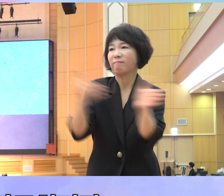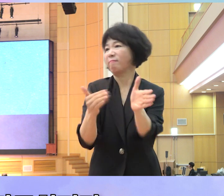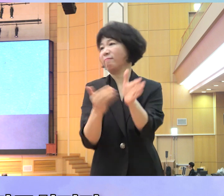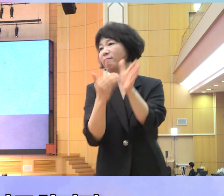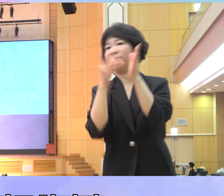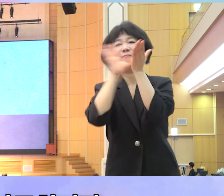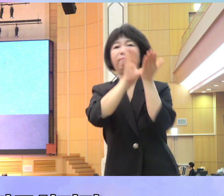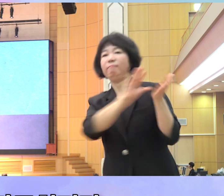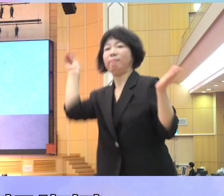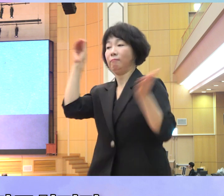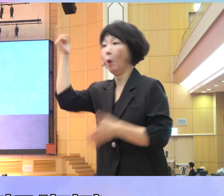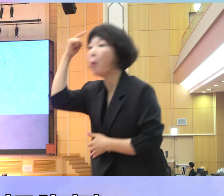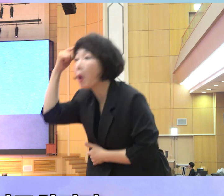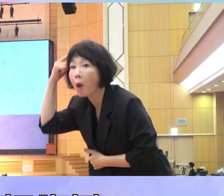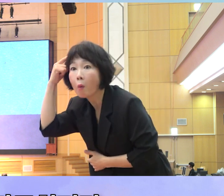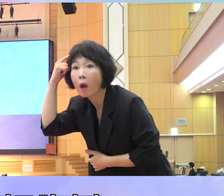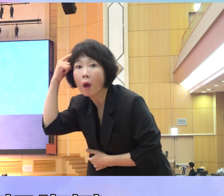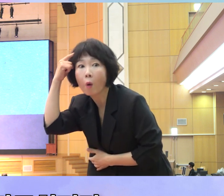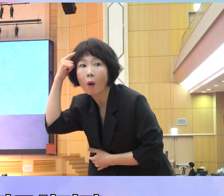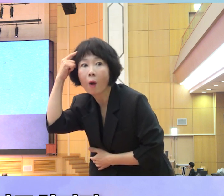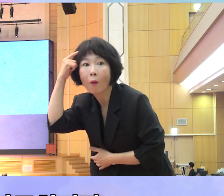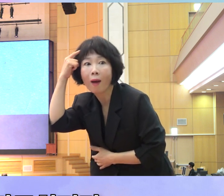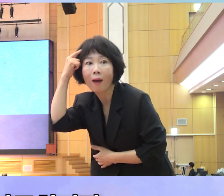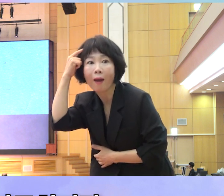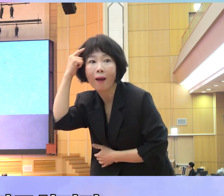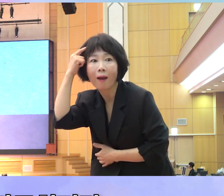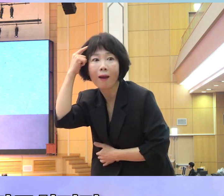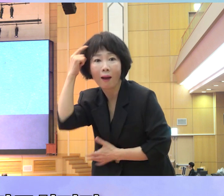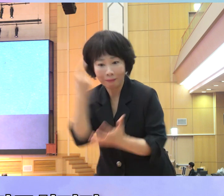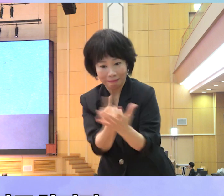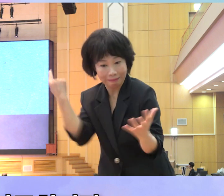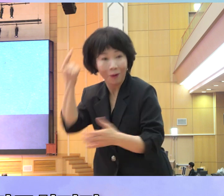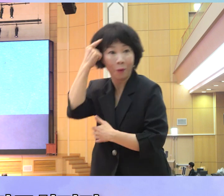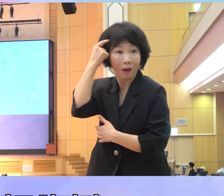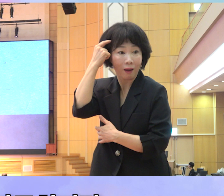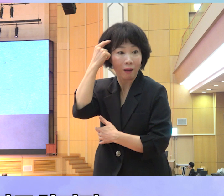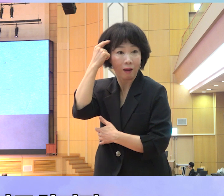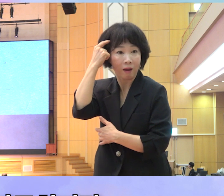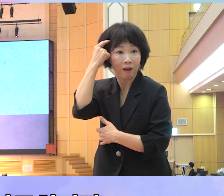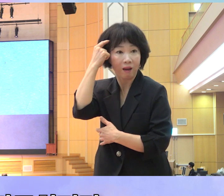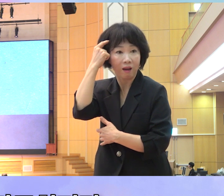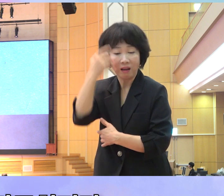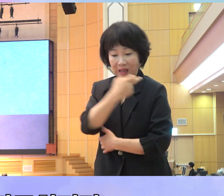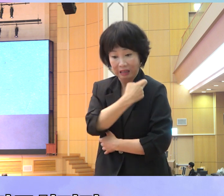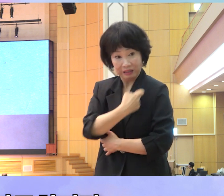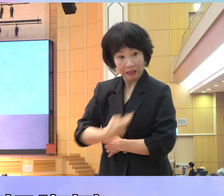바로 떠나셨을까? 왜 기도하라고 하셨을까? 이건 그냥 제자들을 가르치시기 위해서예요.